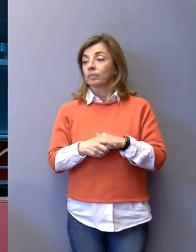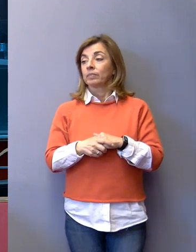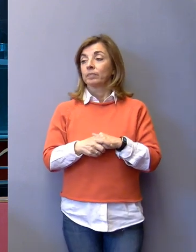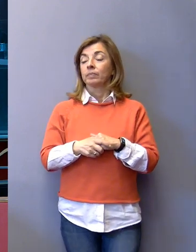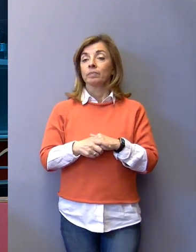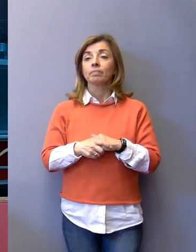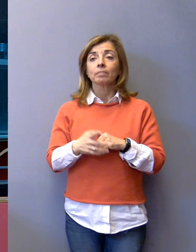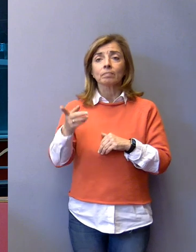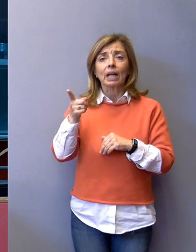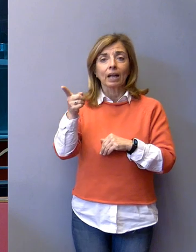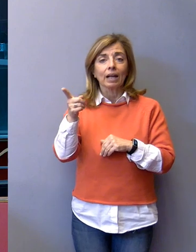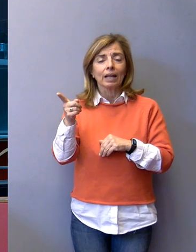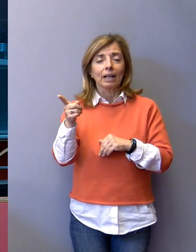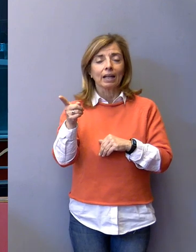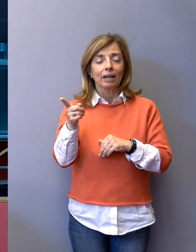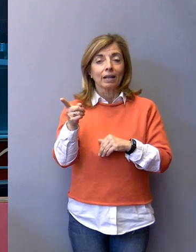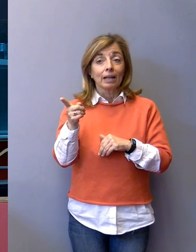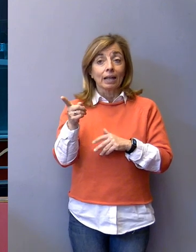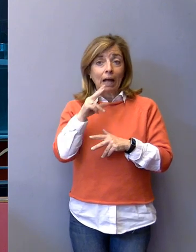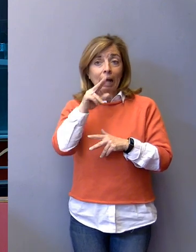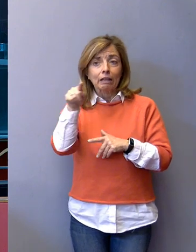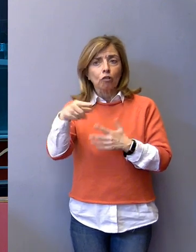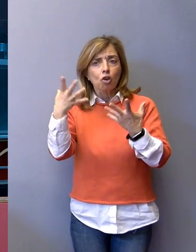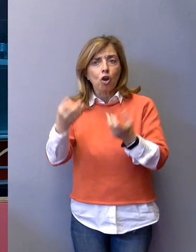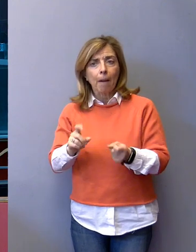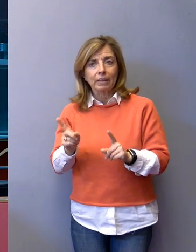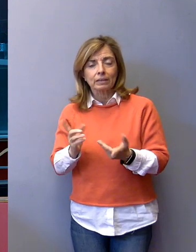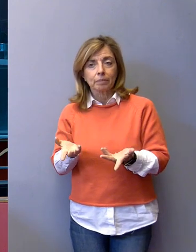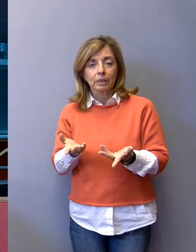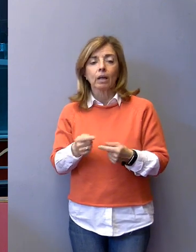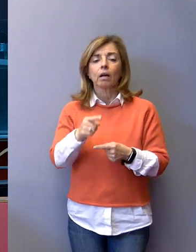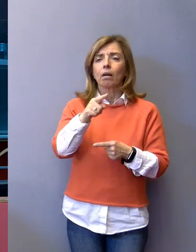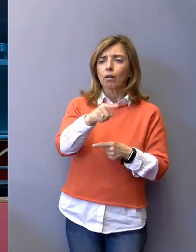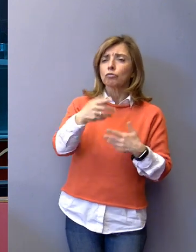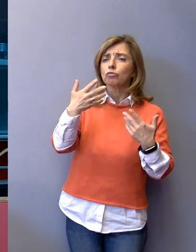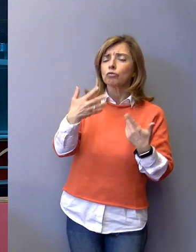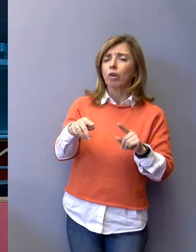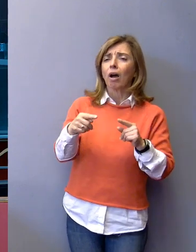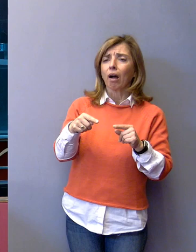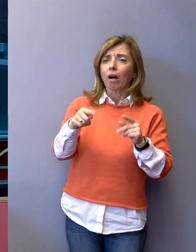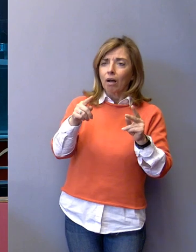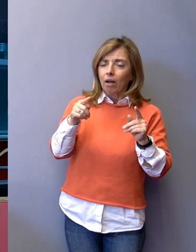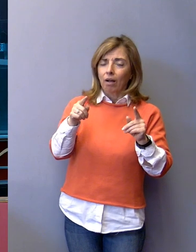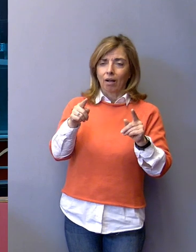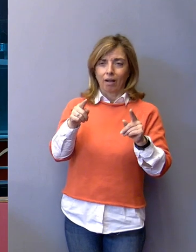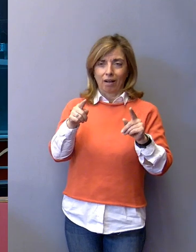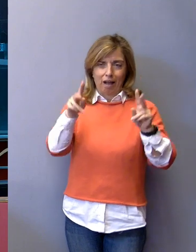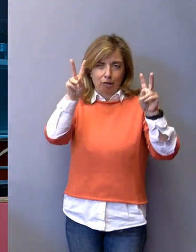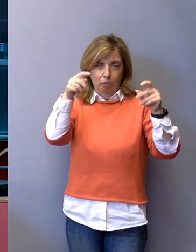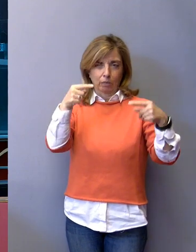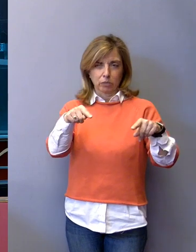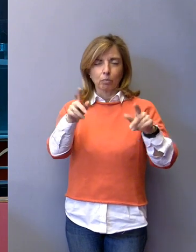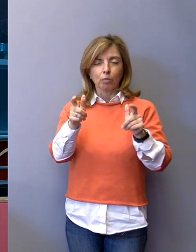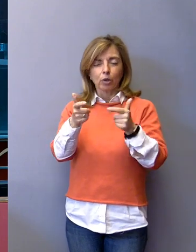ma è stata è stato è stato è stato già cioè oggetto di discussione in conferenza